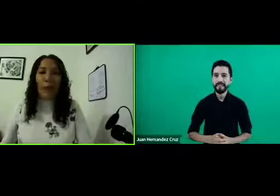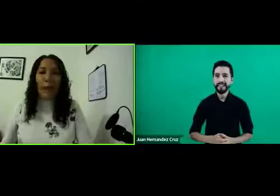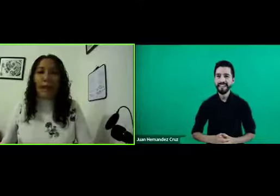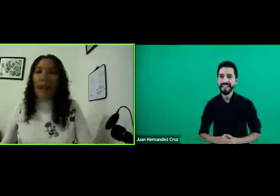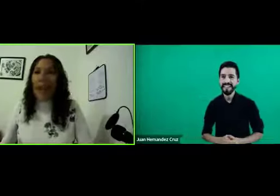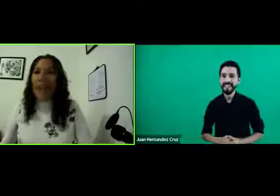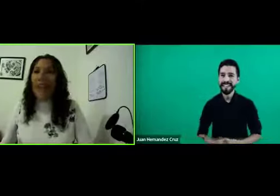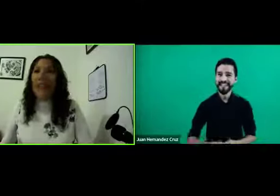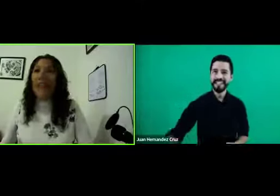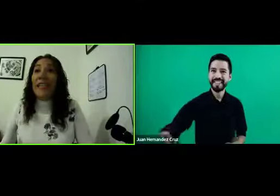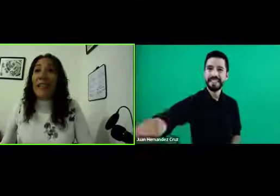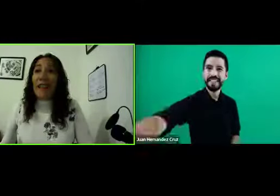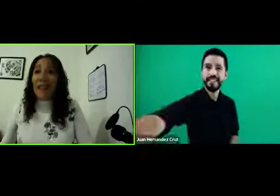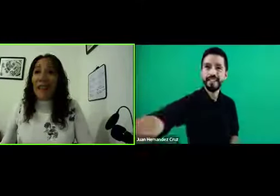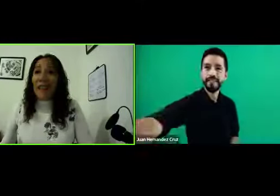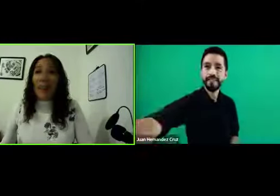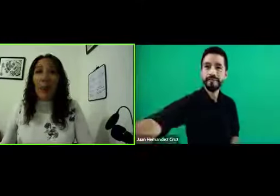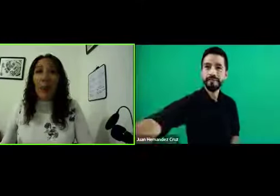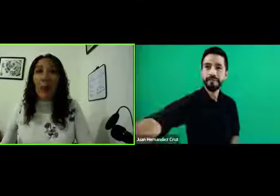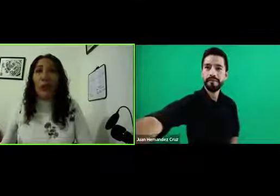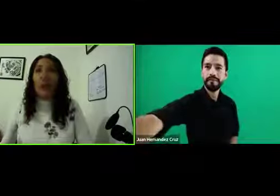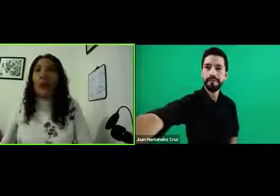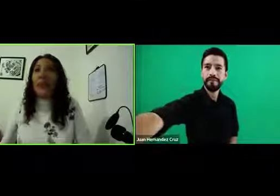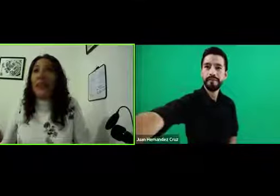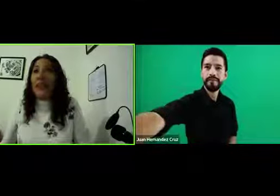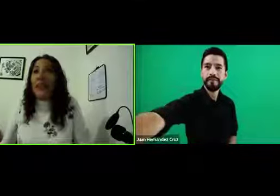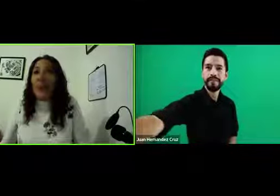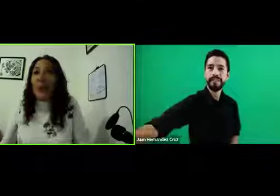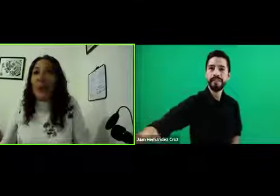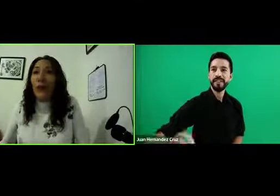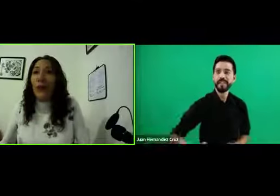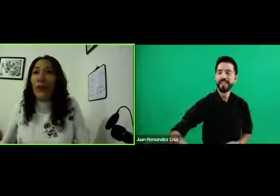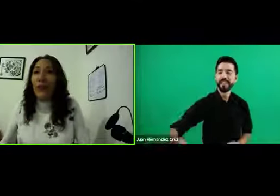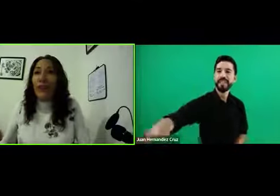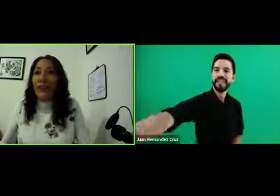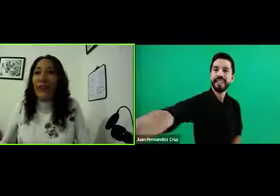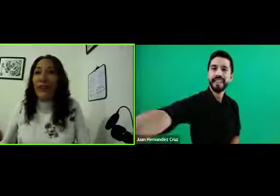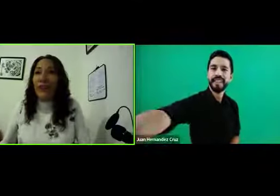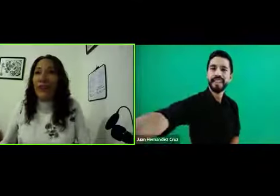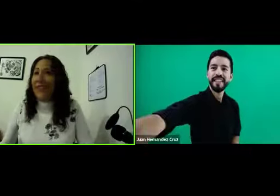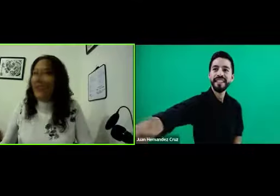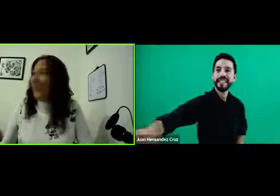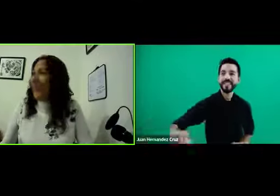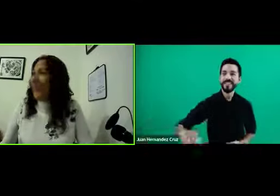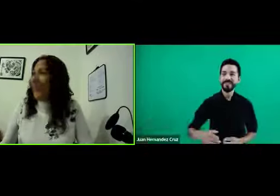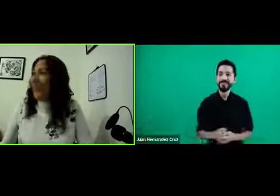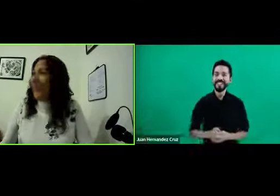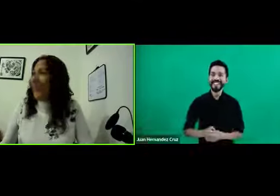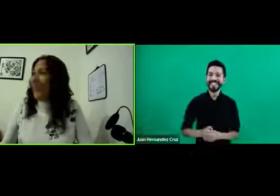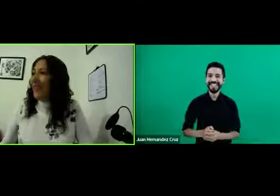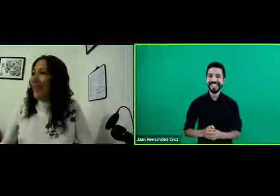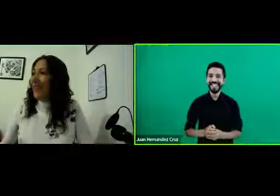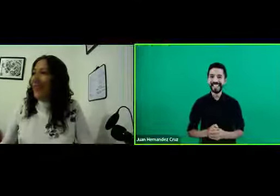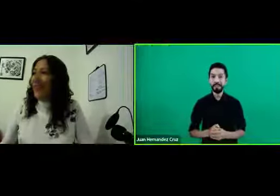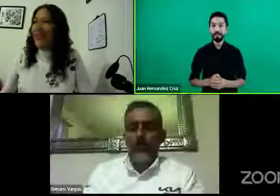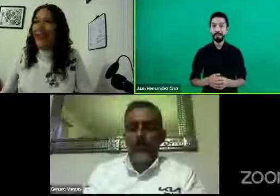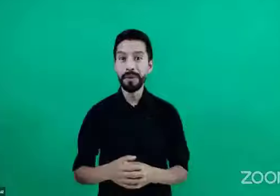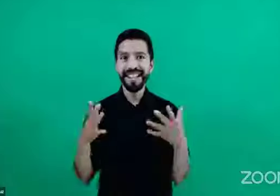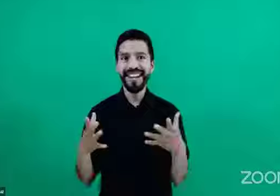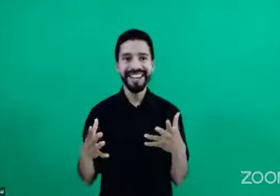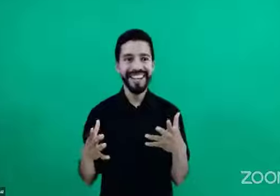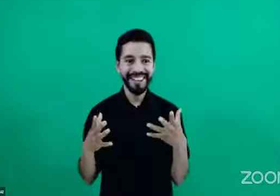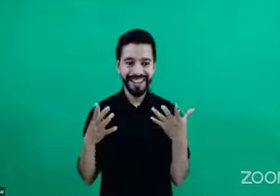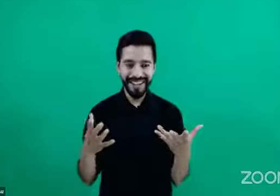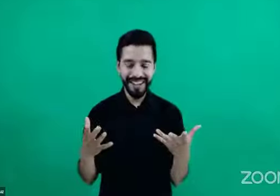¿Y tú la creaste? ¿Quién la creó? ¿Cómo se desarrolló? No, pues